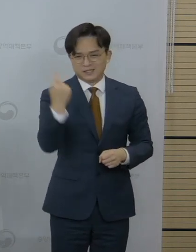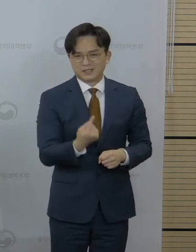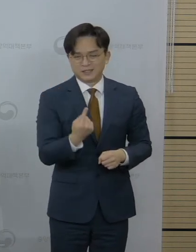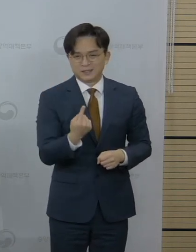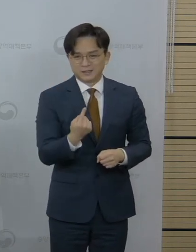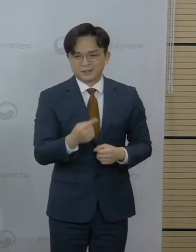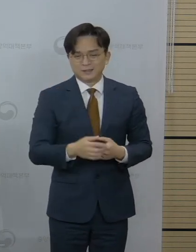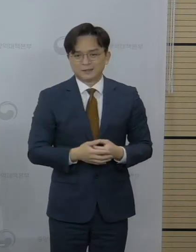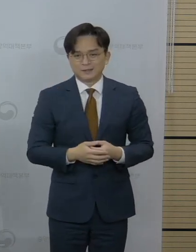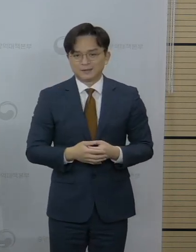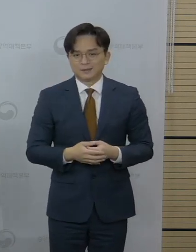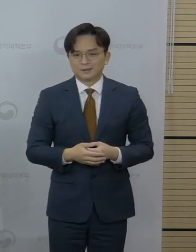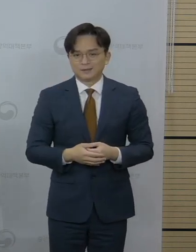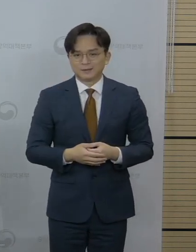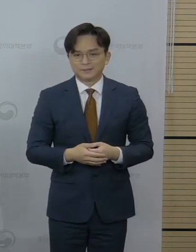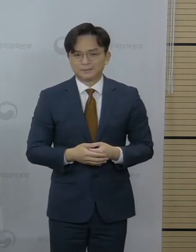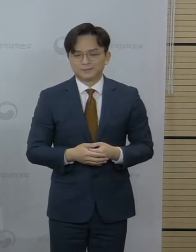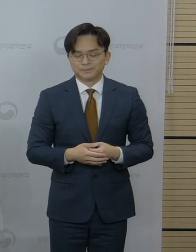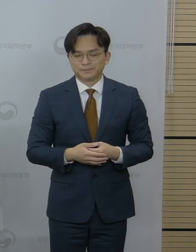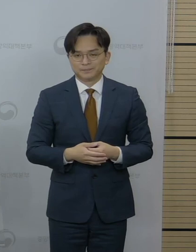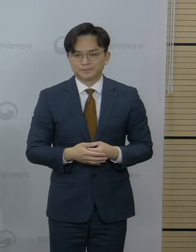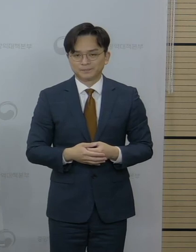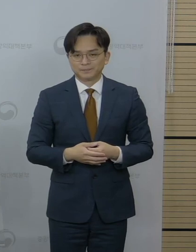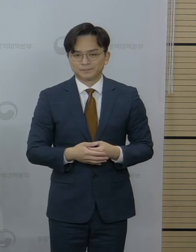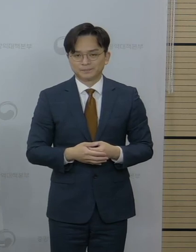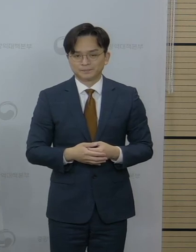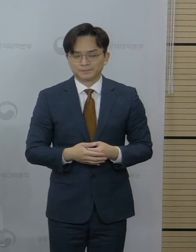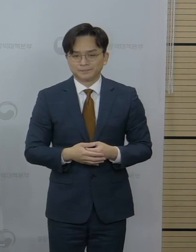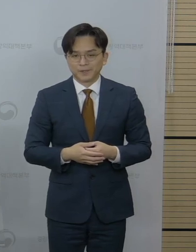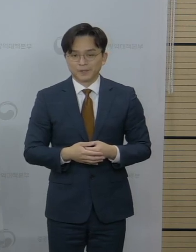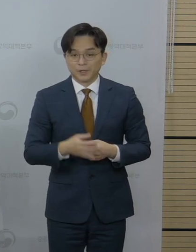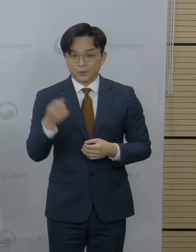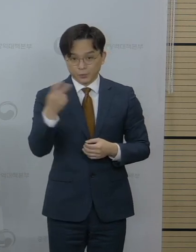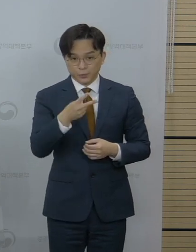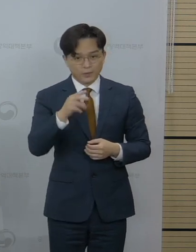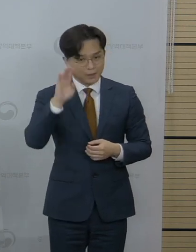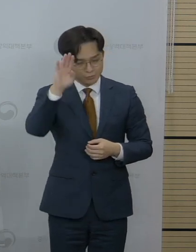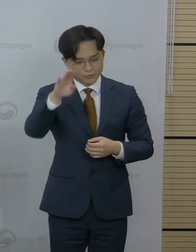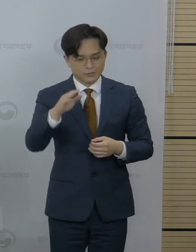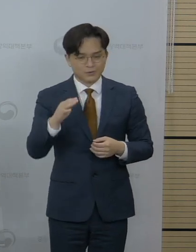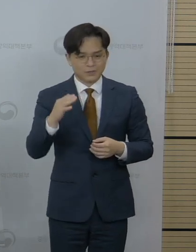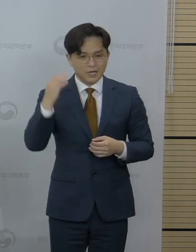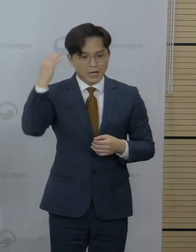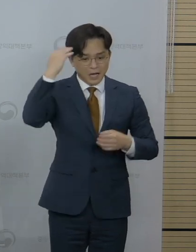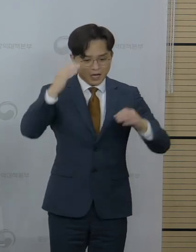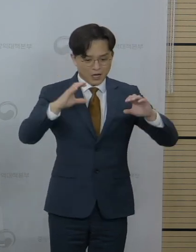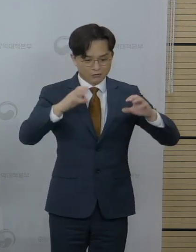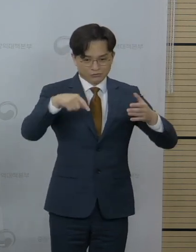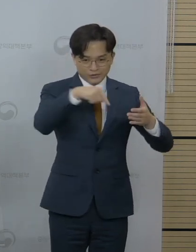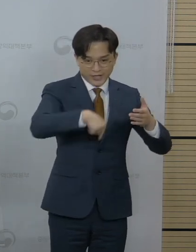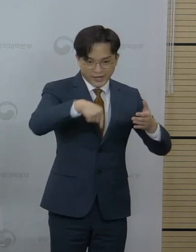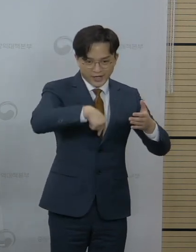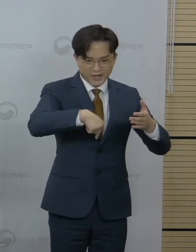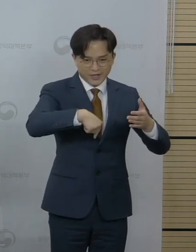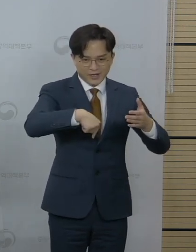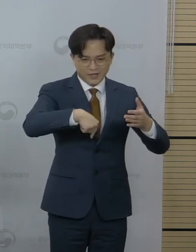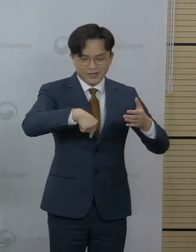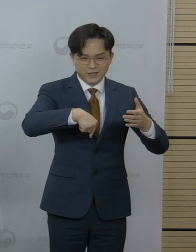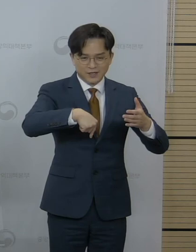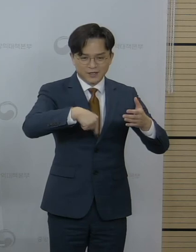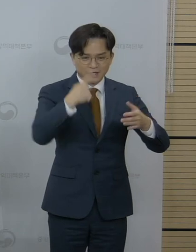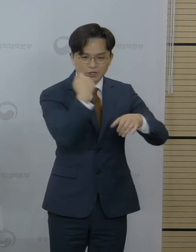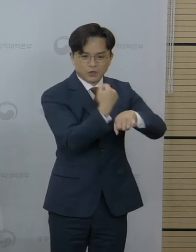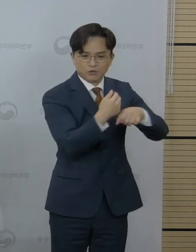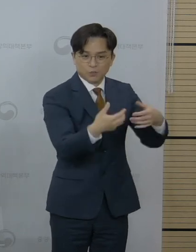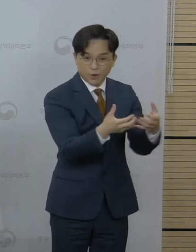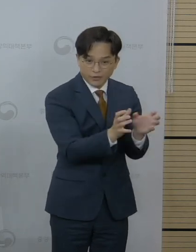기관을 중심으로 해서 국외의 선진국과의 협력 연구라든지 이런 것들을 통해서 기술을 도입하고